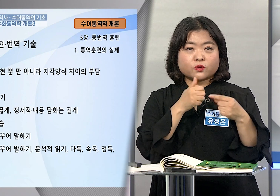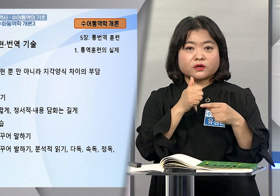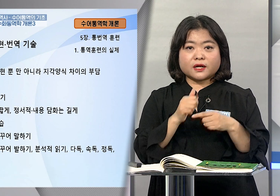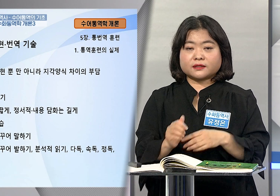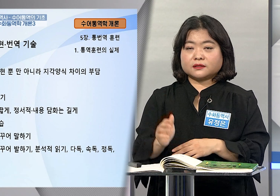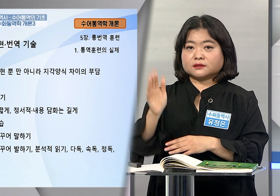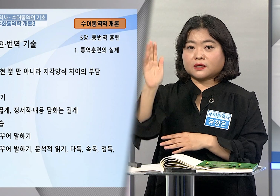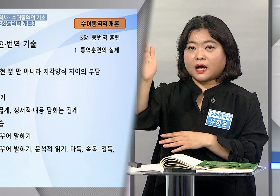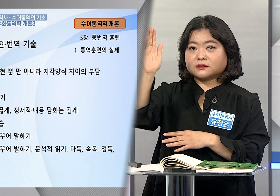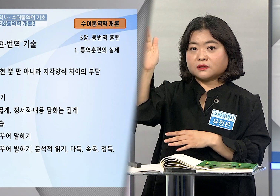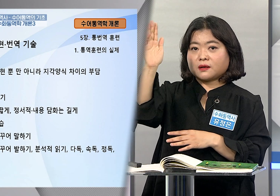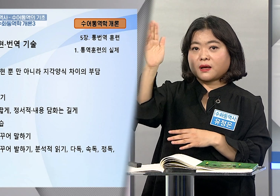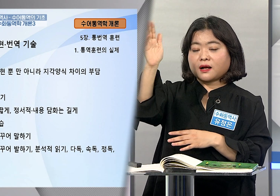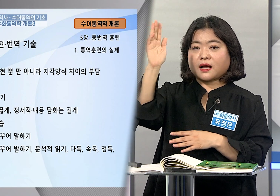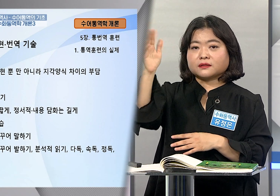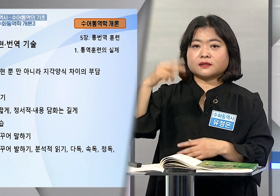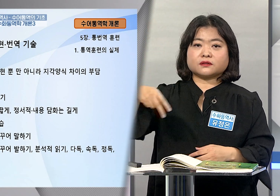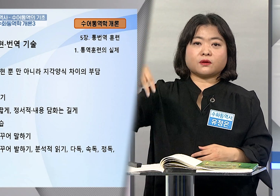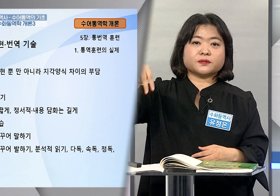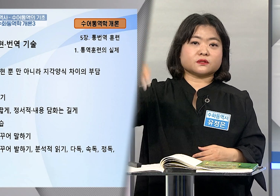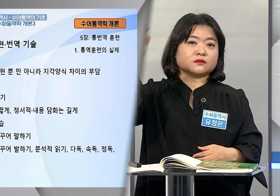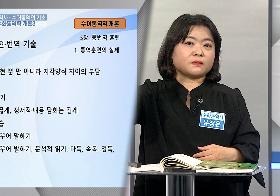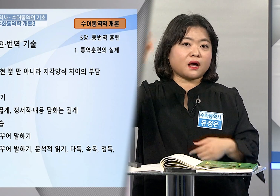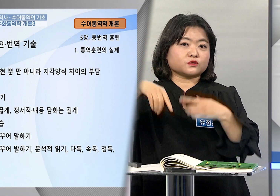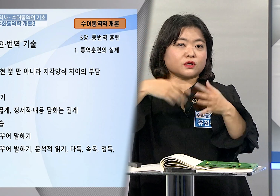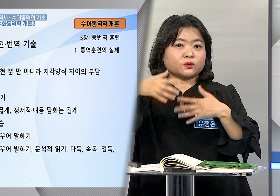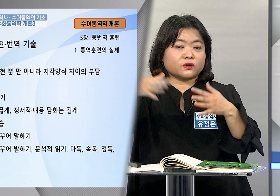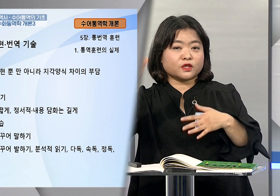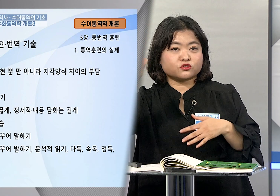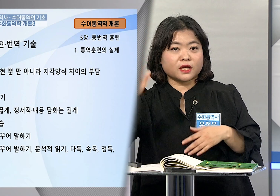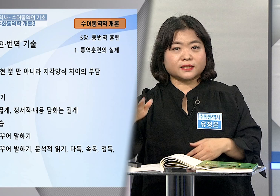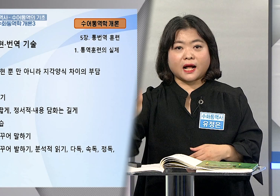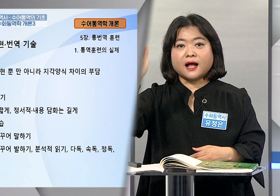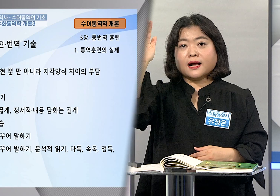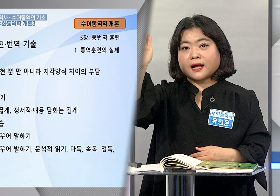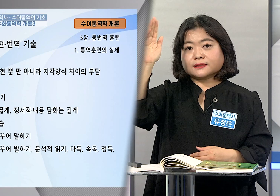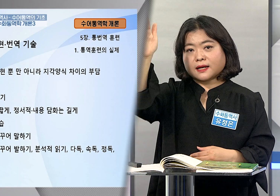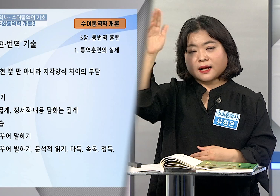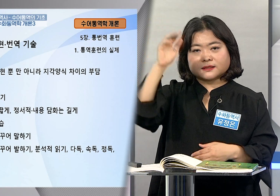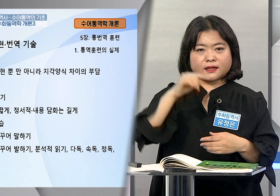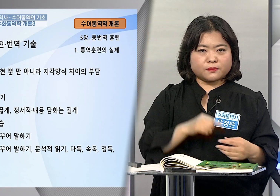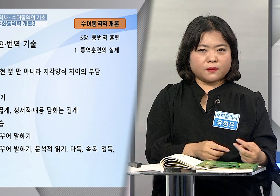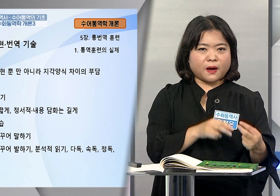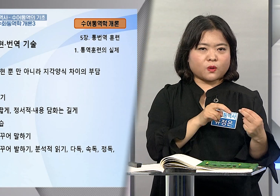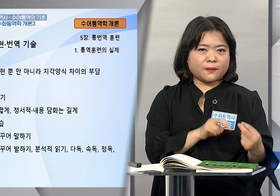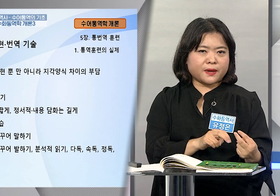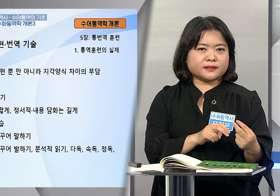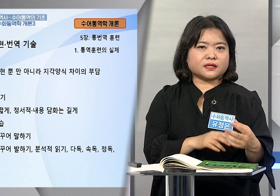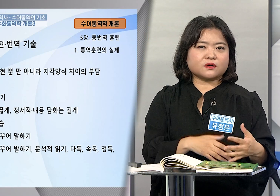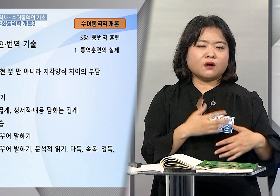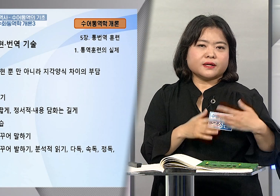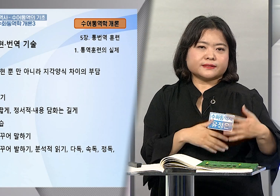통역을 할 때는 강사가 막 강연을 할 때 옆에 서서 막 수화 통역 해주는 게 아니라 강사가 강연하면 바로 앞에 앉아서